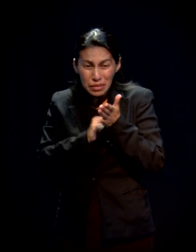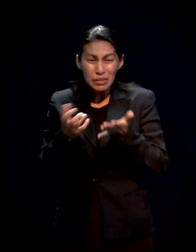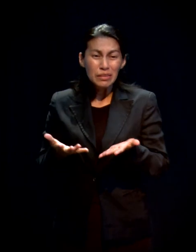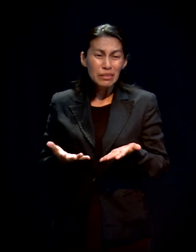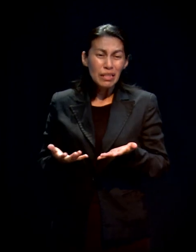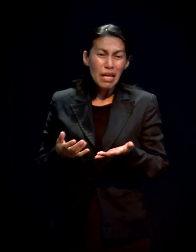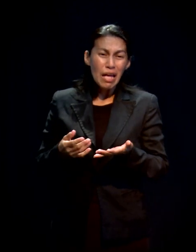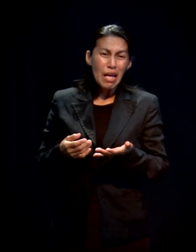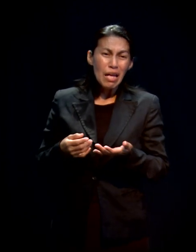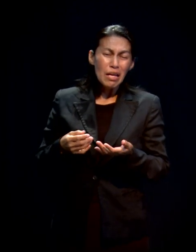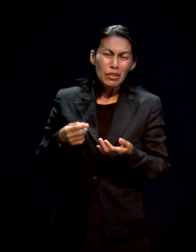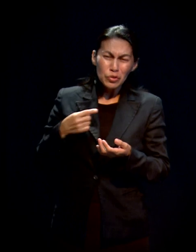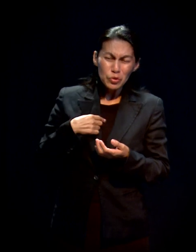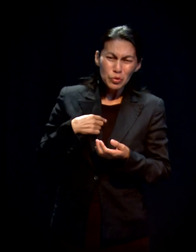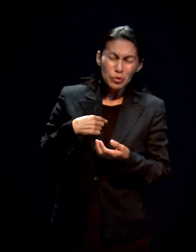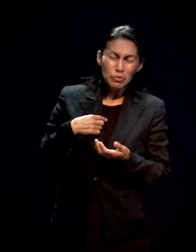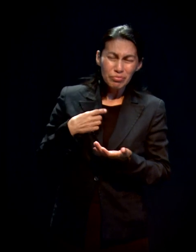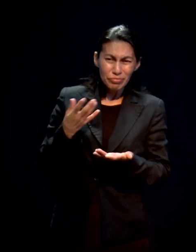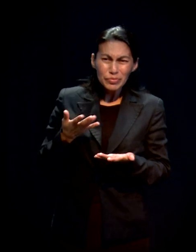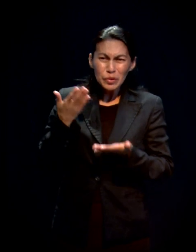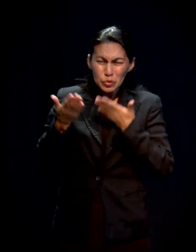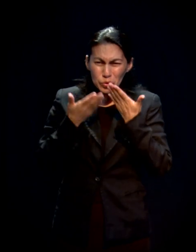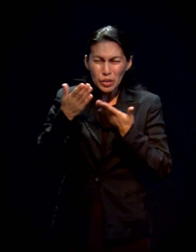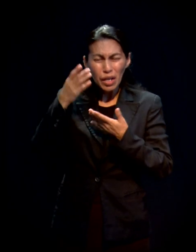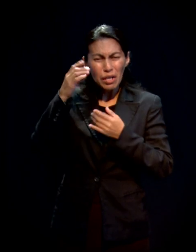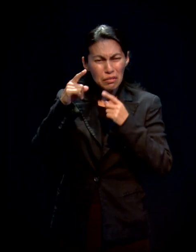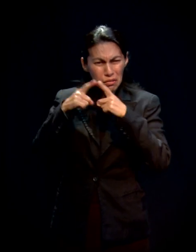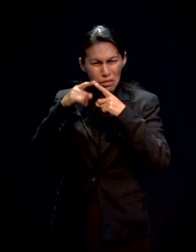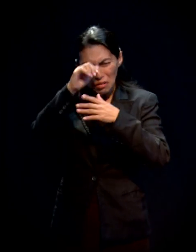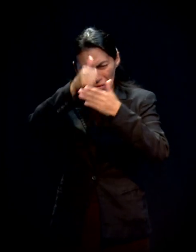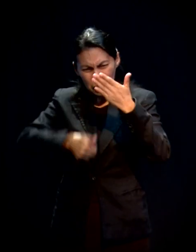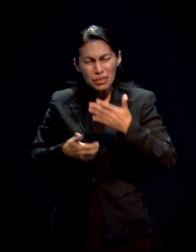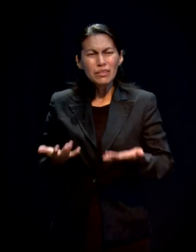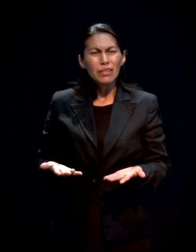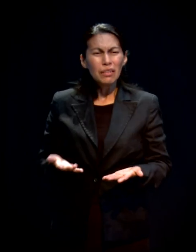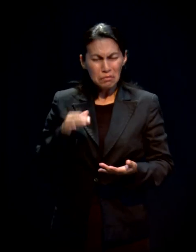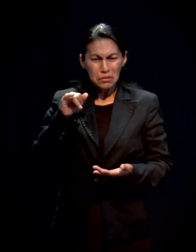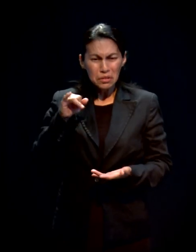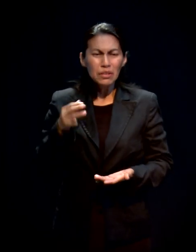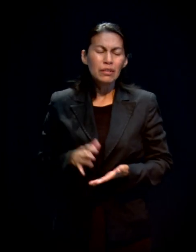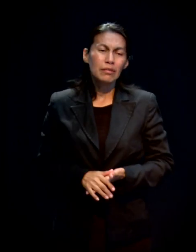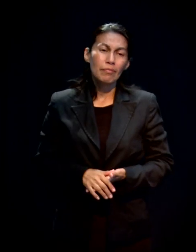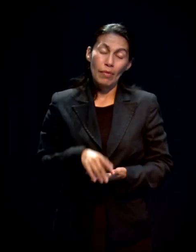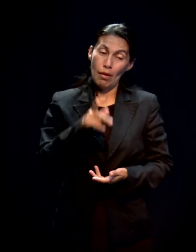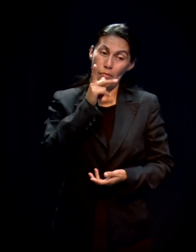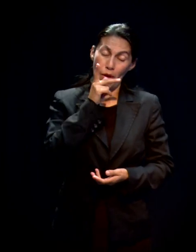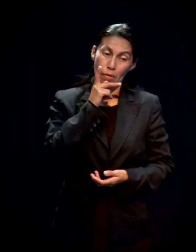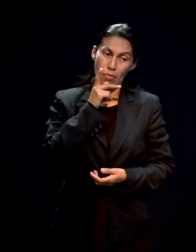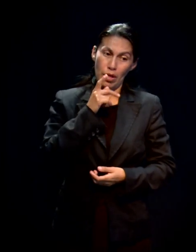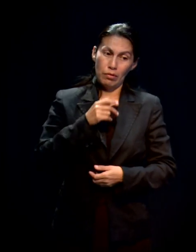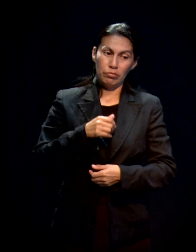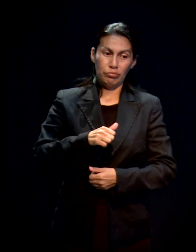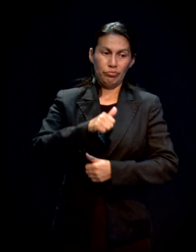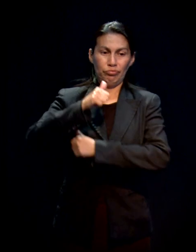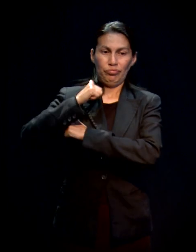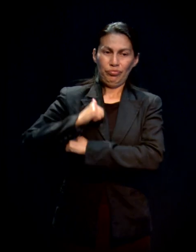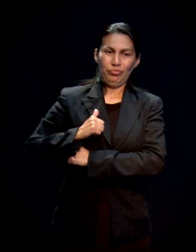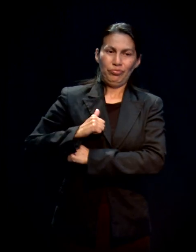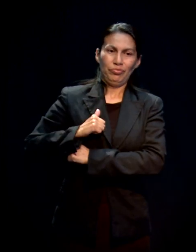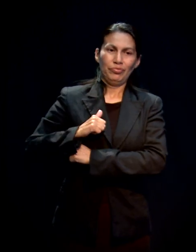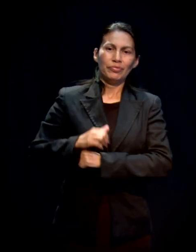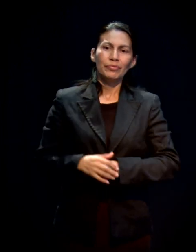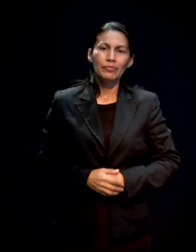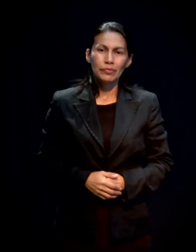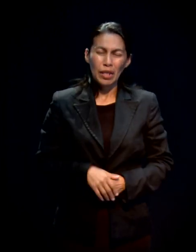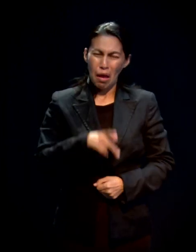período de tiempo larguísimo entonces yo me quedé con esas palabras y mi papá era militar y yo podría decir que